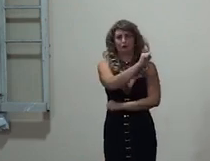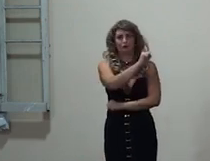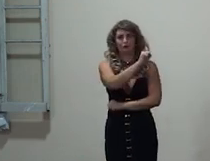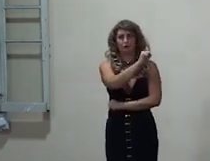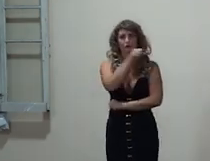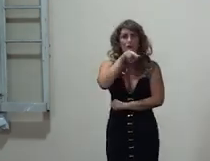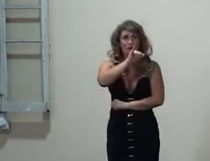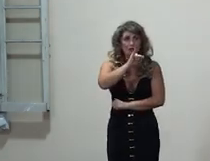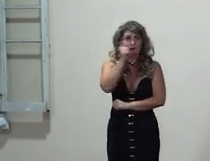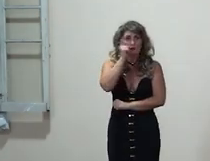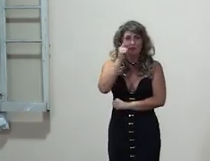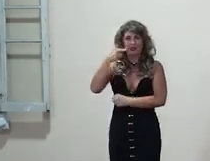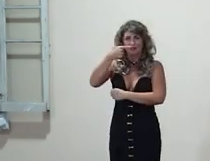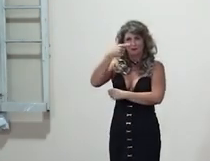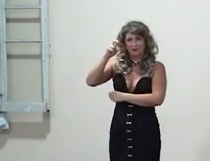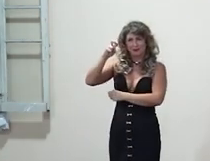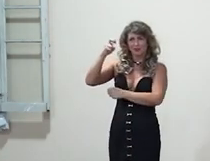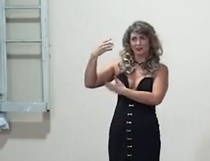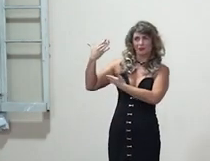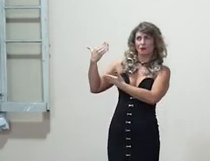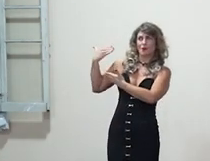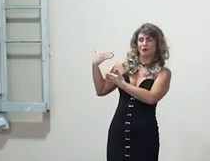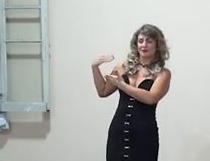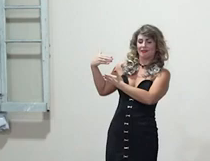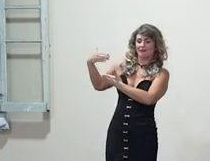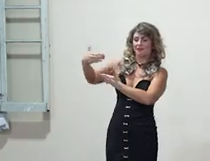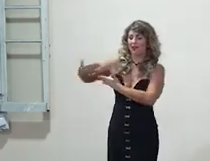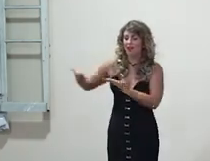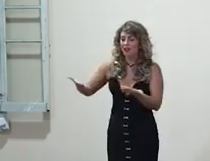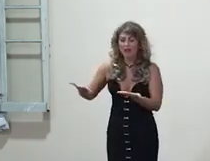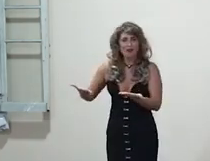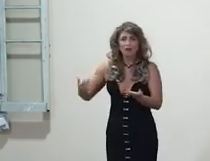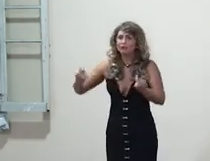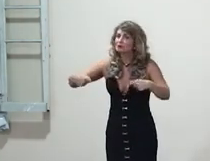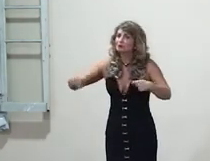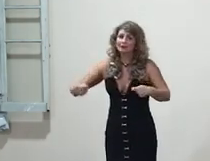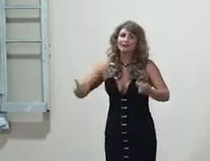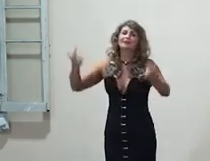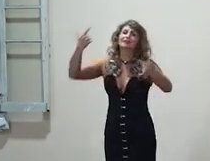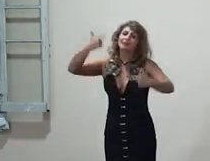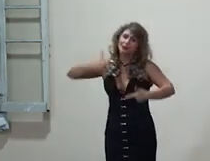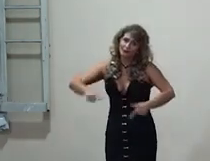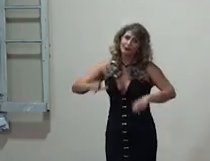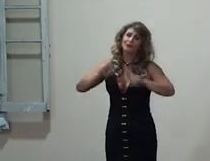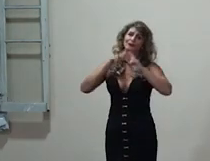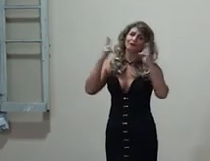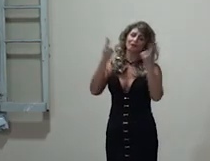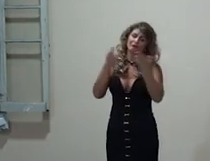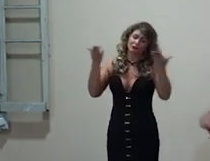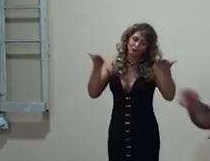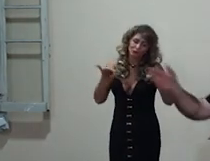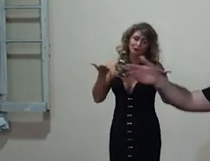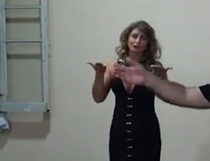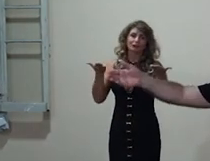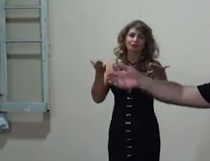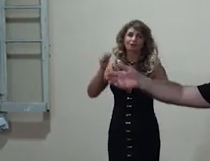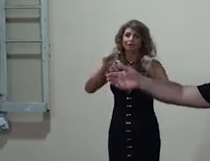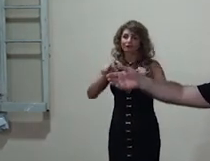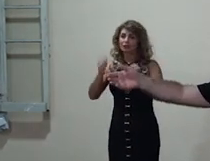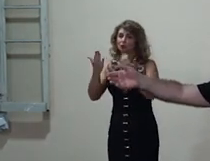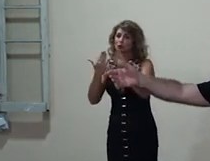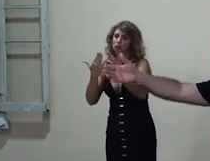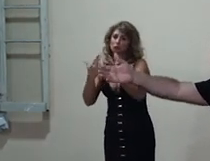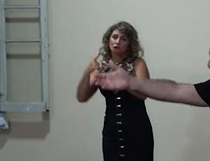cabo de 25 anos para cá, talvez nós não precisássemos estar aqui falando disso hoje. Poderíamos